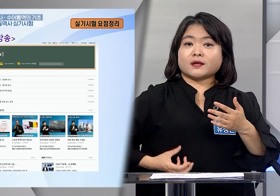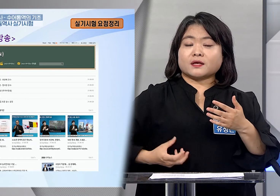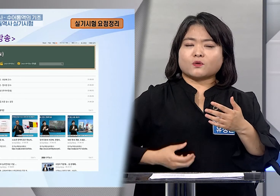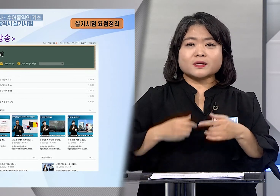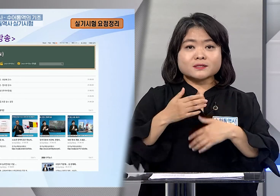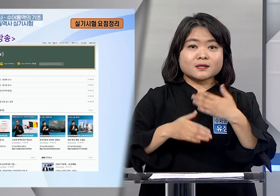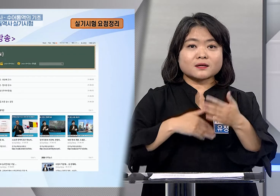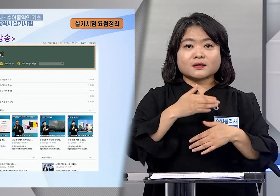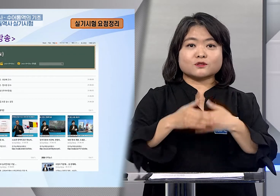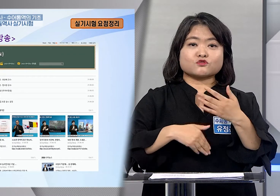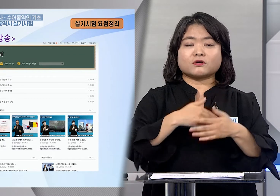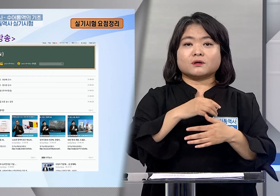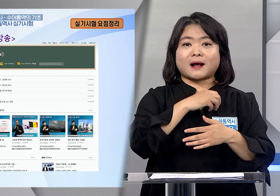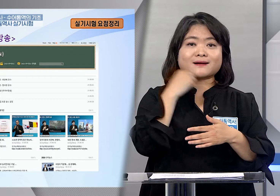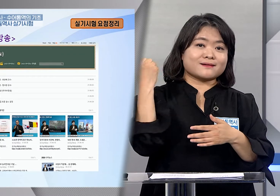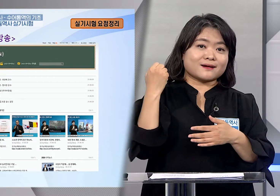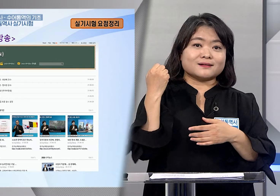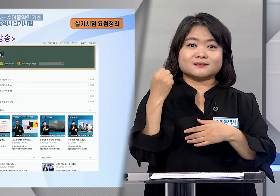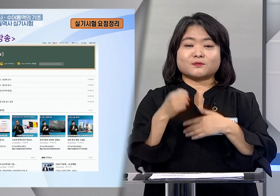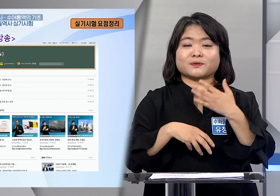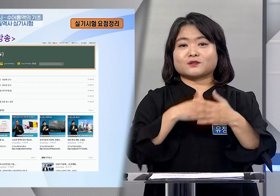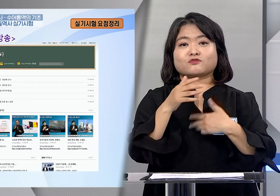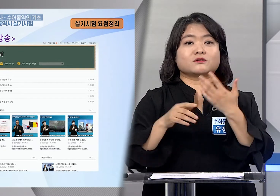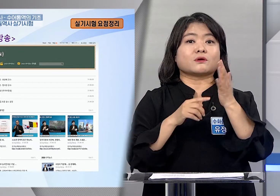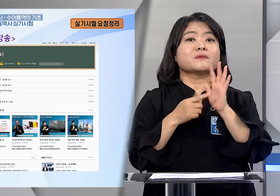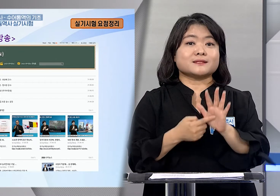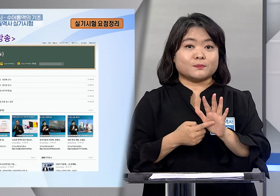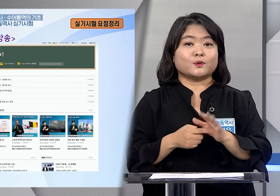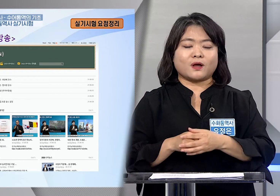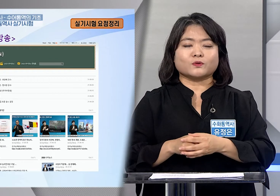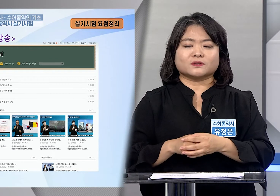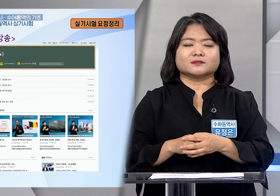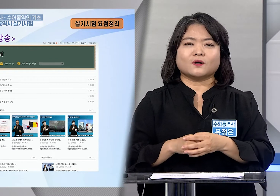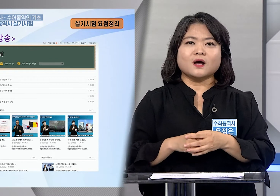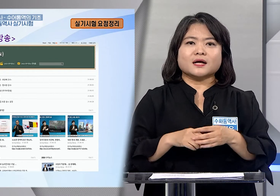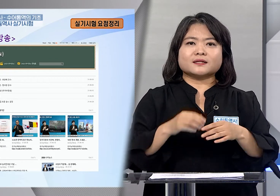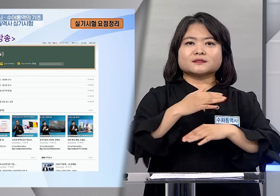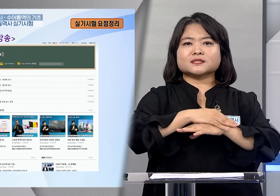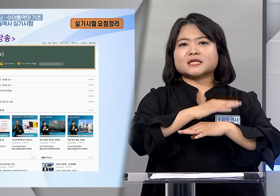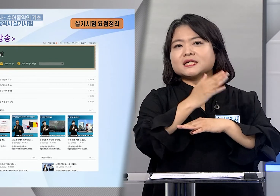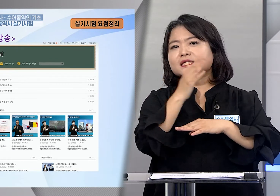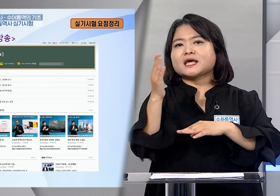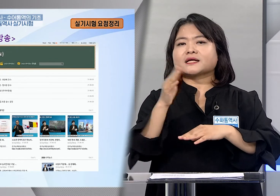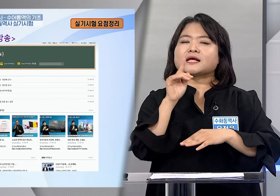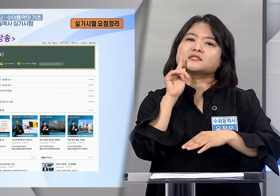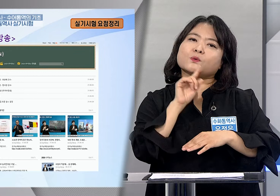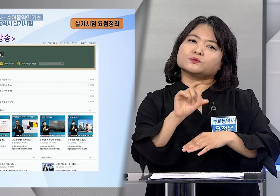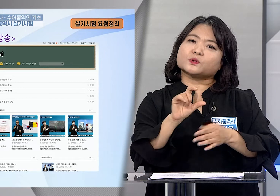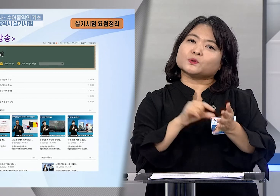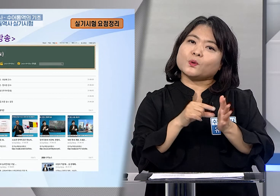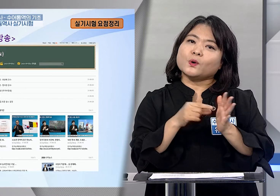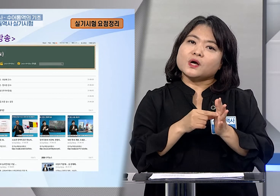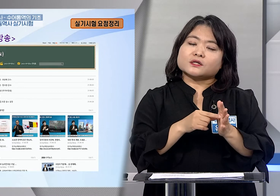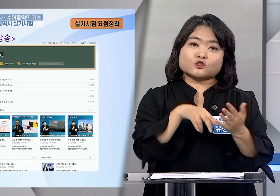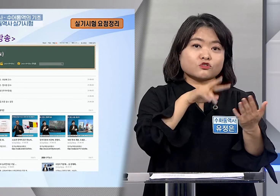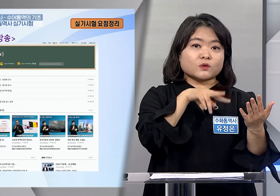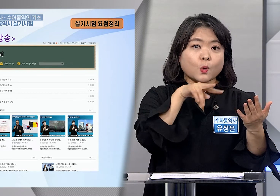모델이 굉장히 수어를 맛깔스럽게 수어를 정말 잘 표현하고 있거든요. 근데 그건 긴 이야기 한 15분 정도. 그래서 수어를